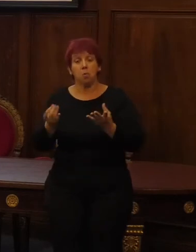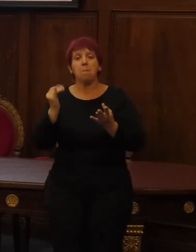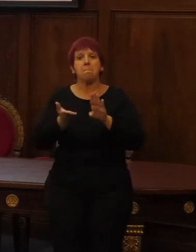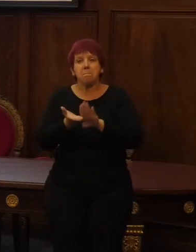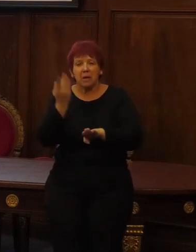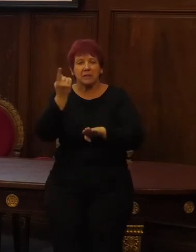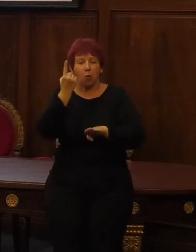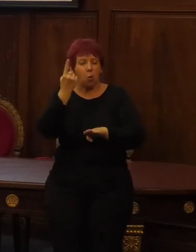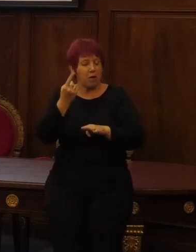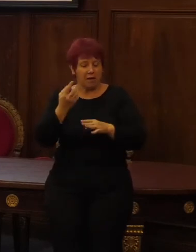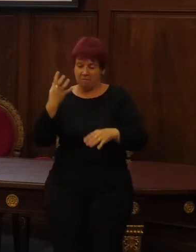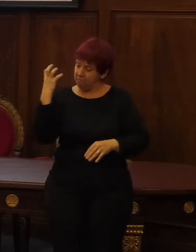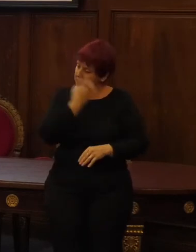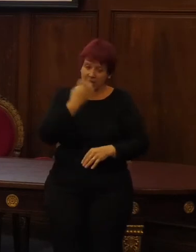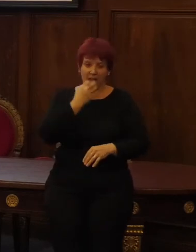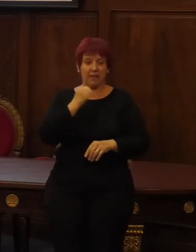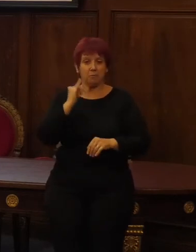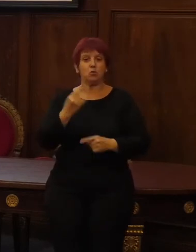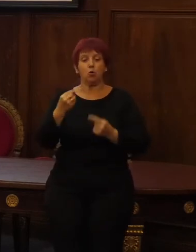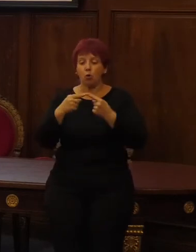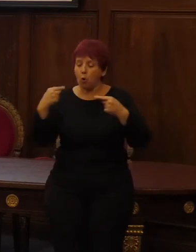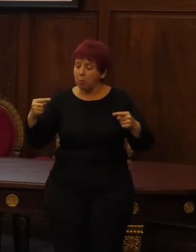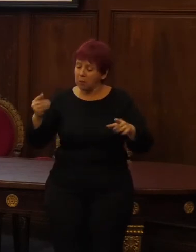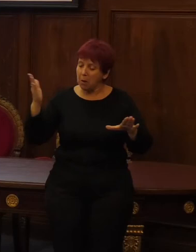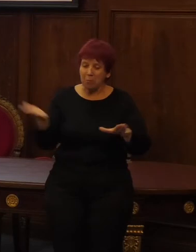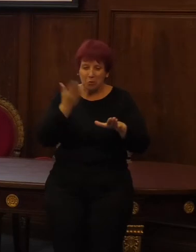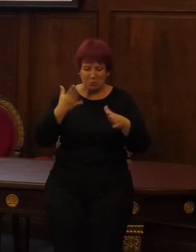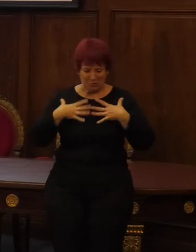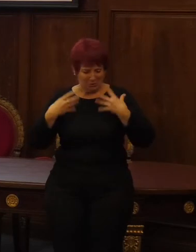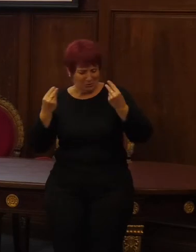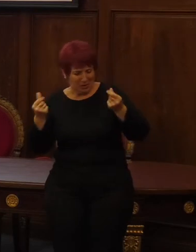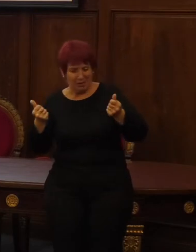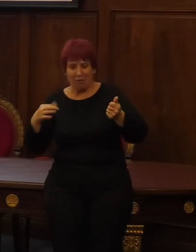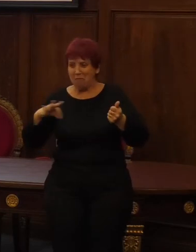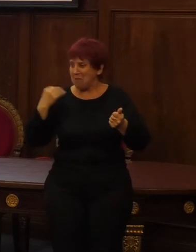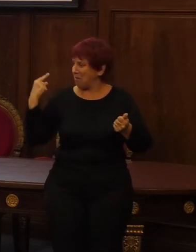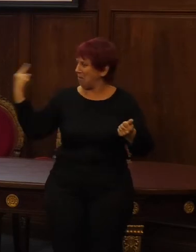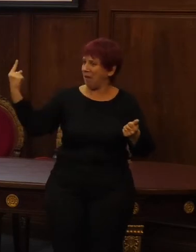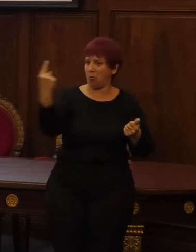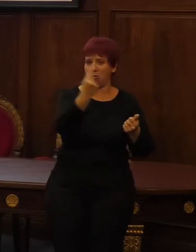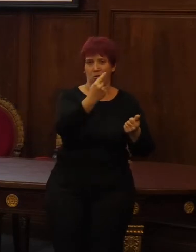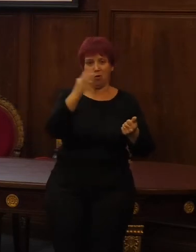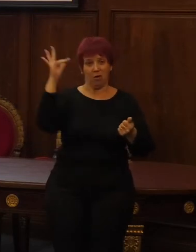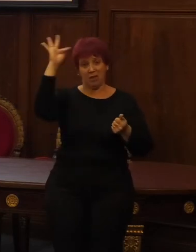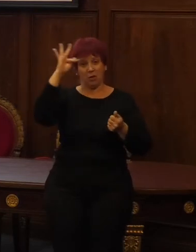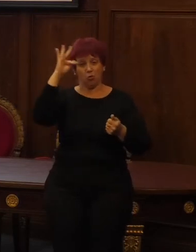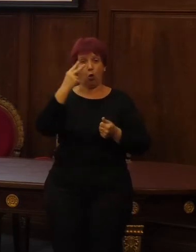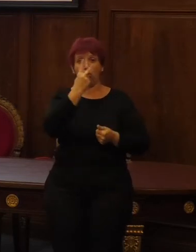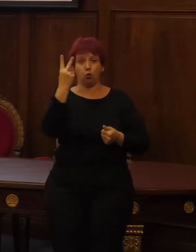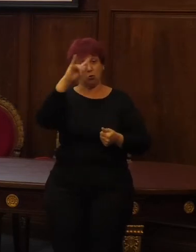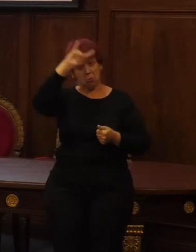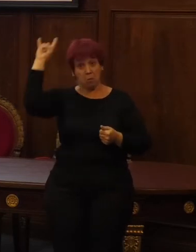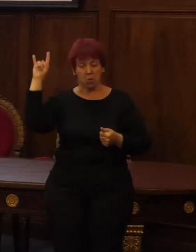de las operaciones más terribles y pregnantes de producción de sentido de nuestras vidas, la teoría de los dos